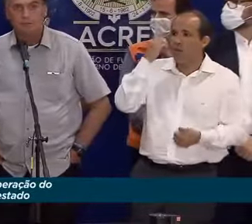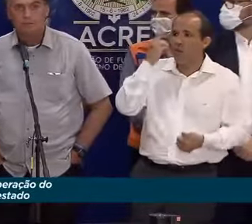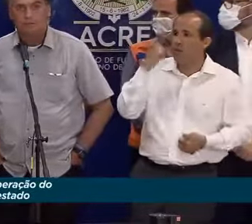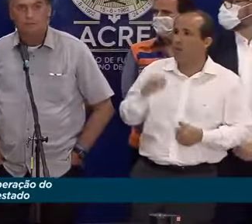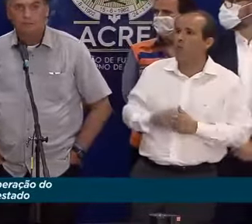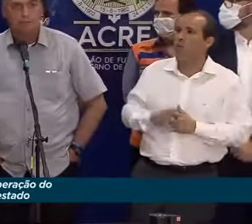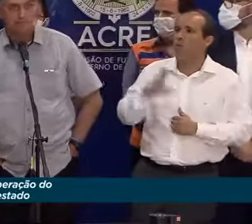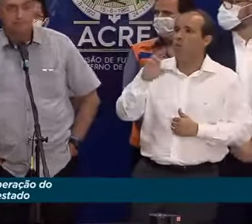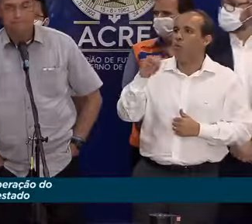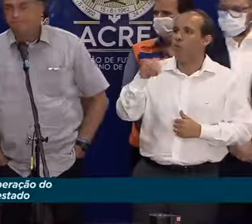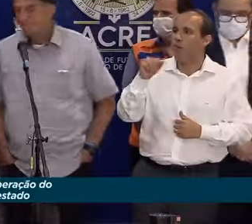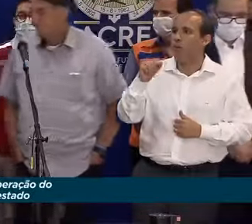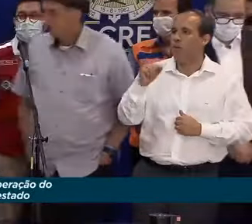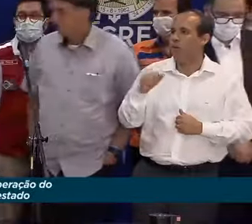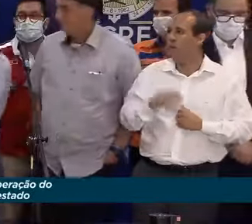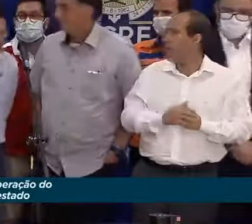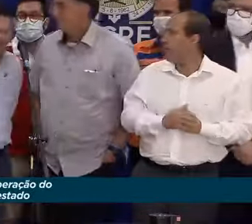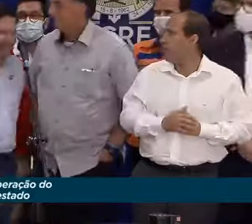Roma, da Bahia.